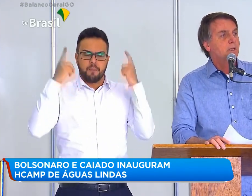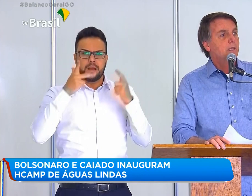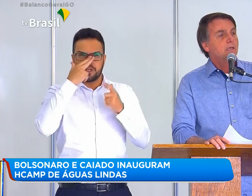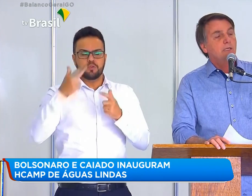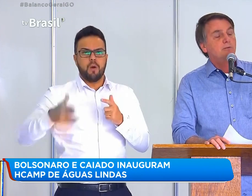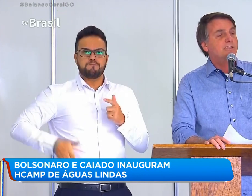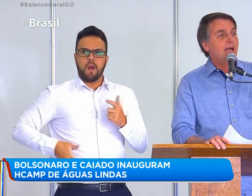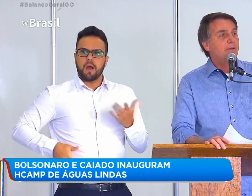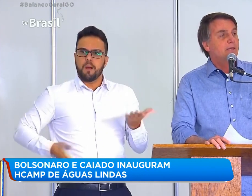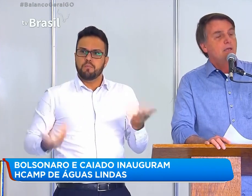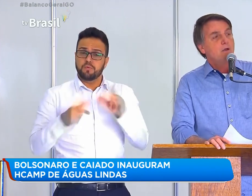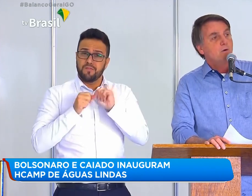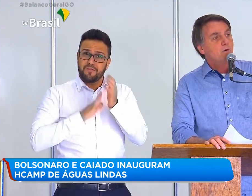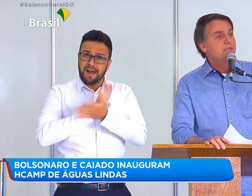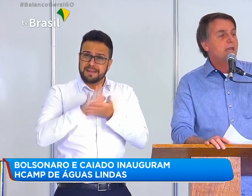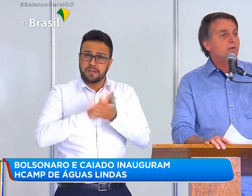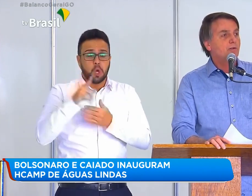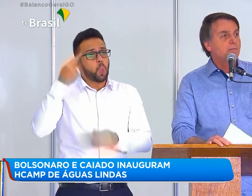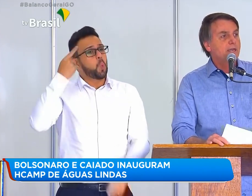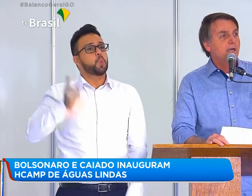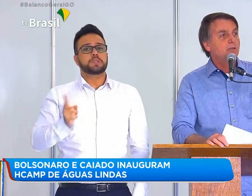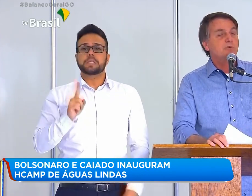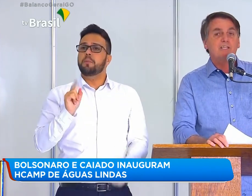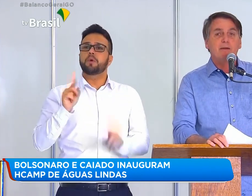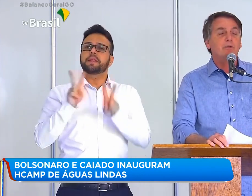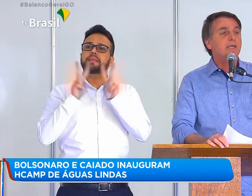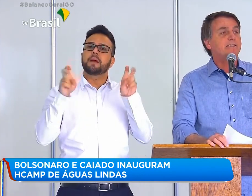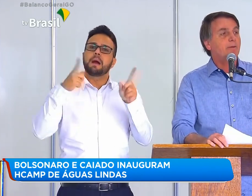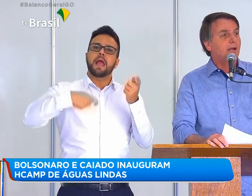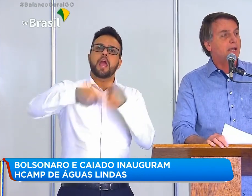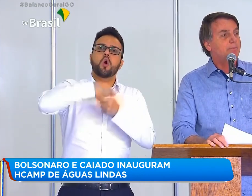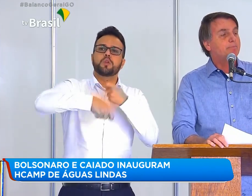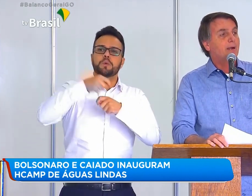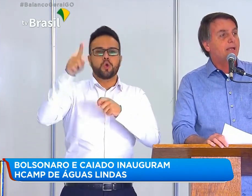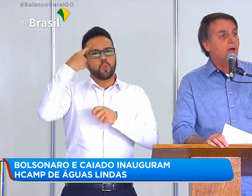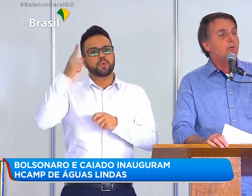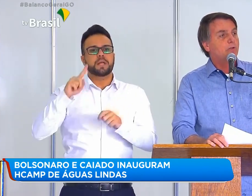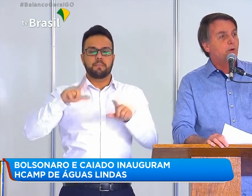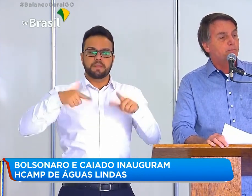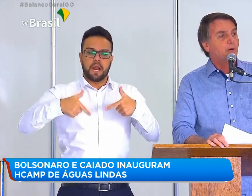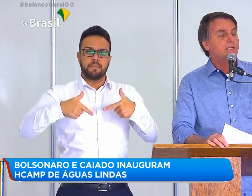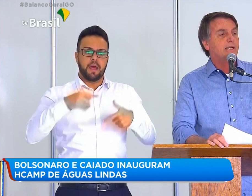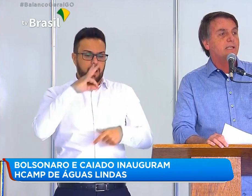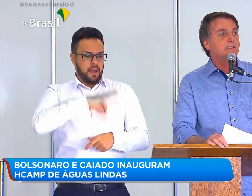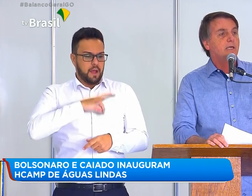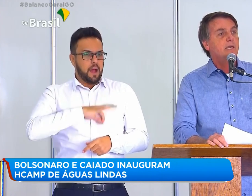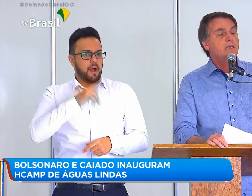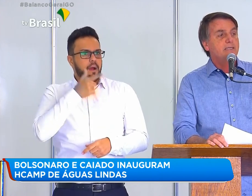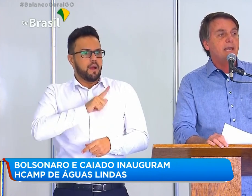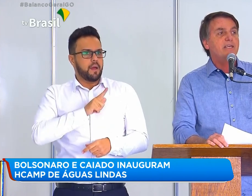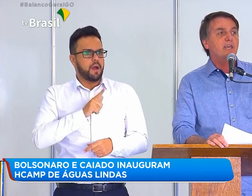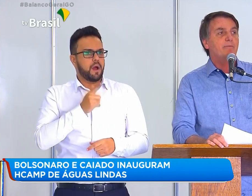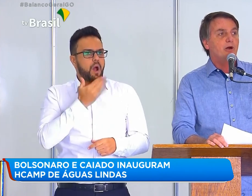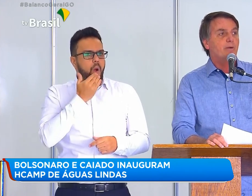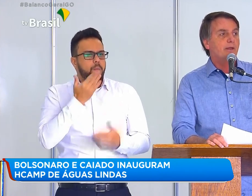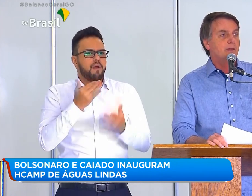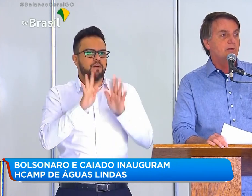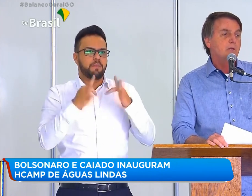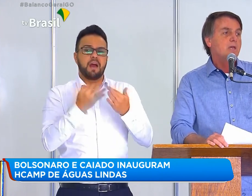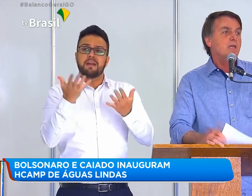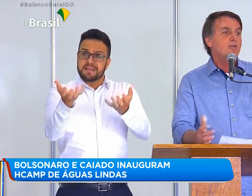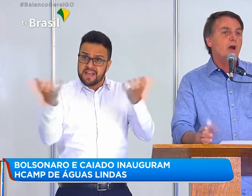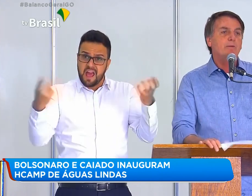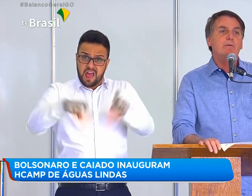desocupados, que não sabe o que é economia, não sabe o que é trabalhar para ganhar o seu pão de cada dia. E querem quebrar o